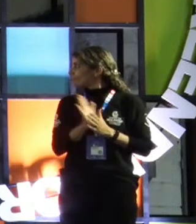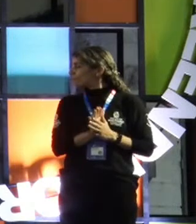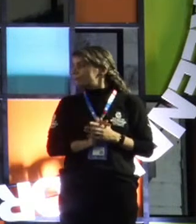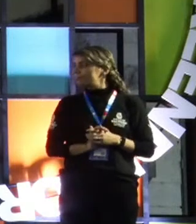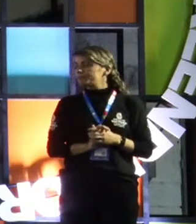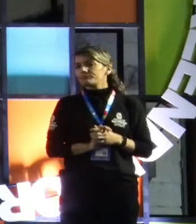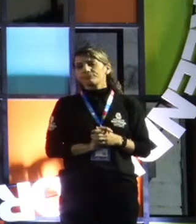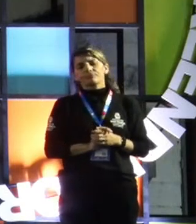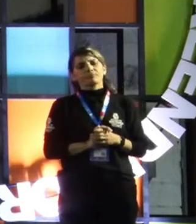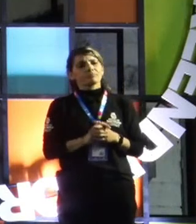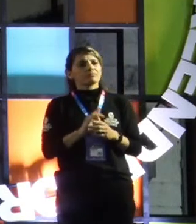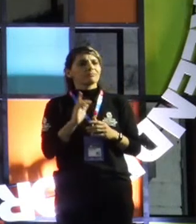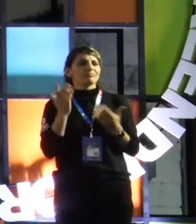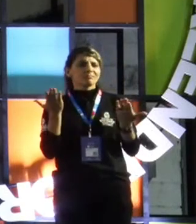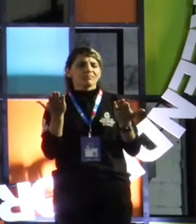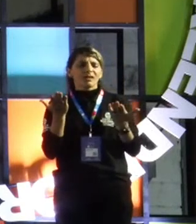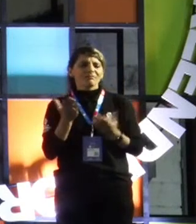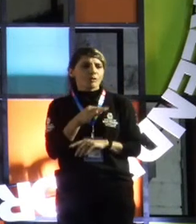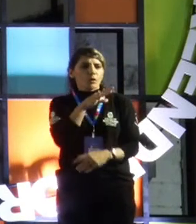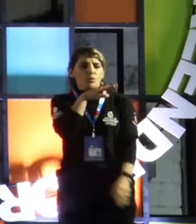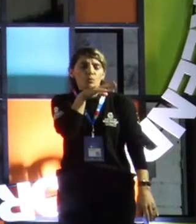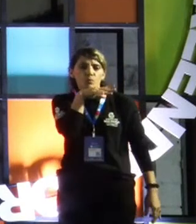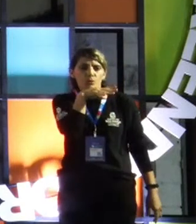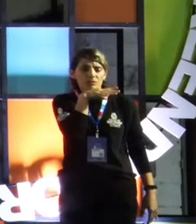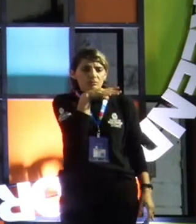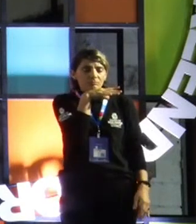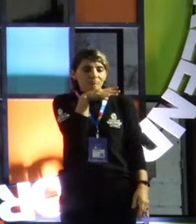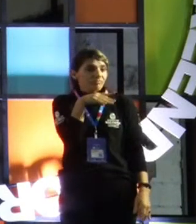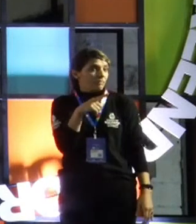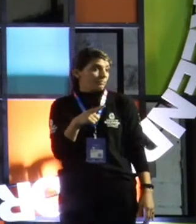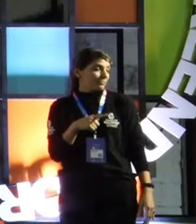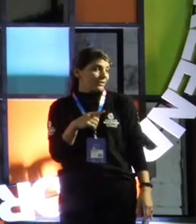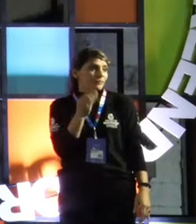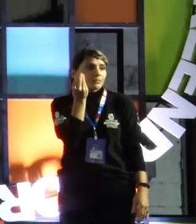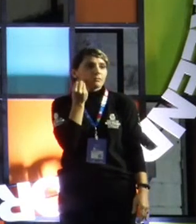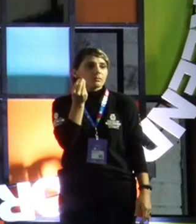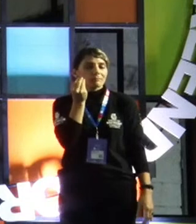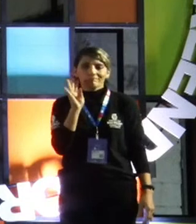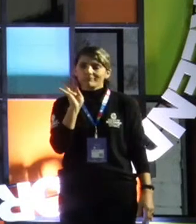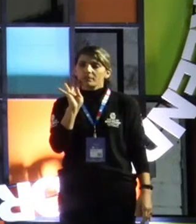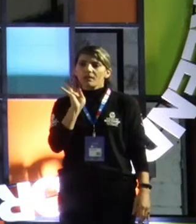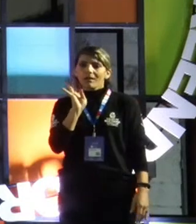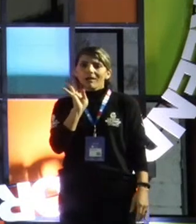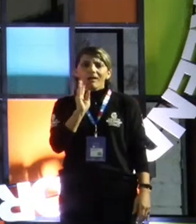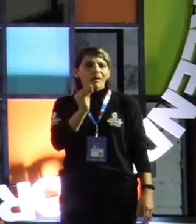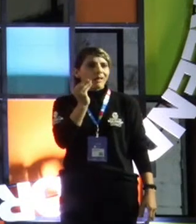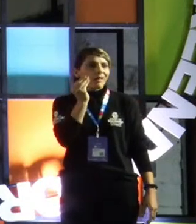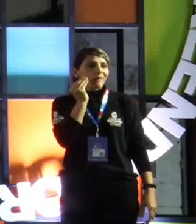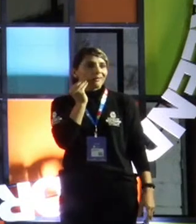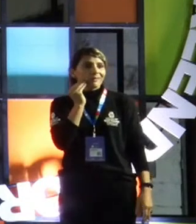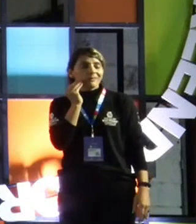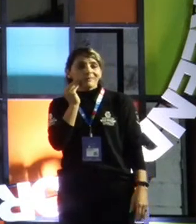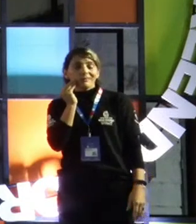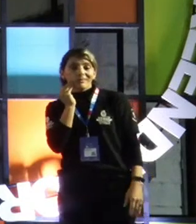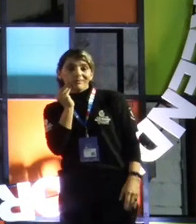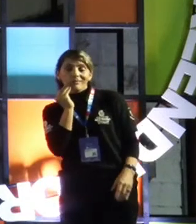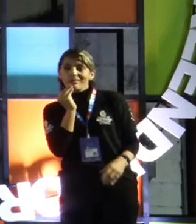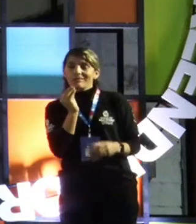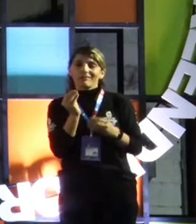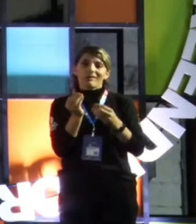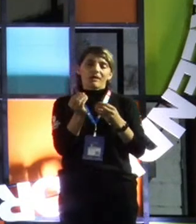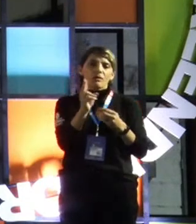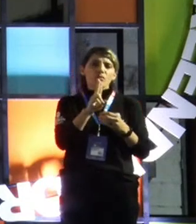digital, isso foi muito ruim para mim. Eu não tive uma experiência legal, então eu tive que tentar naquela versão que